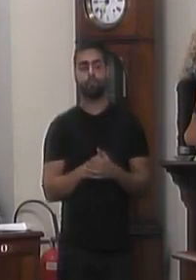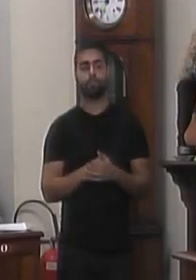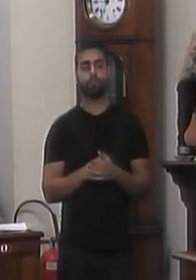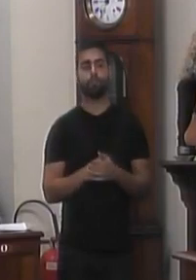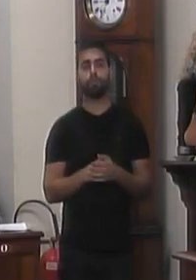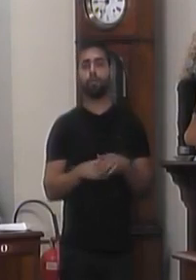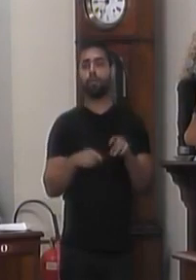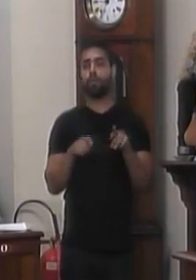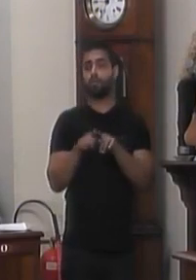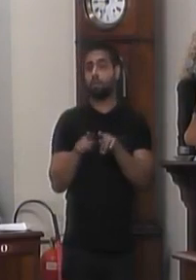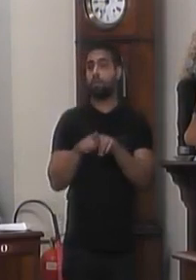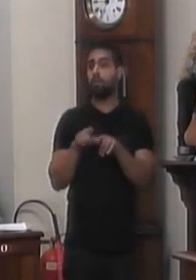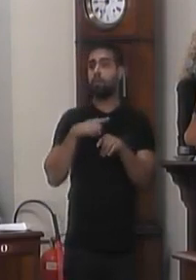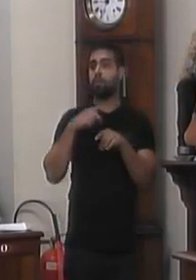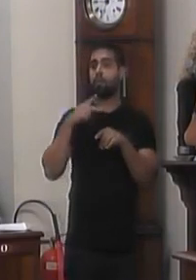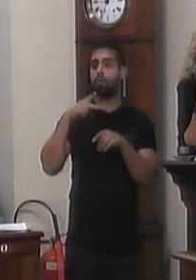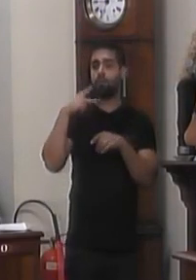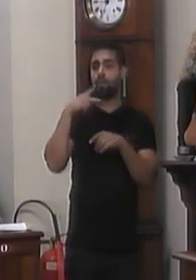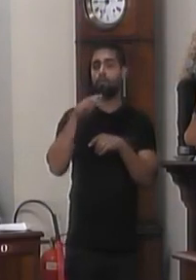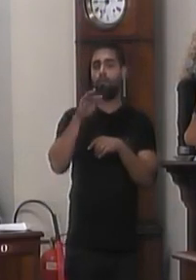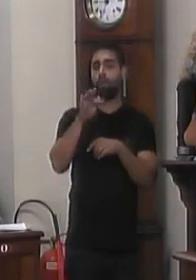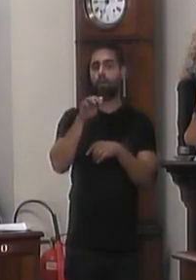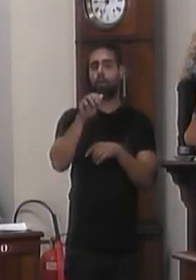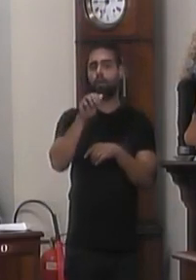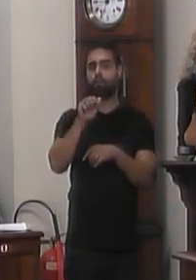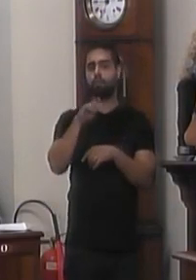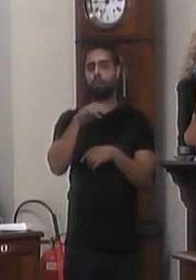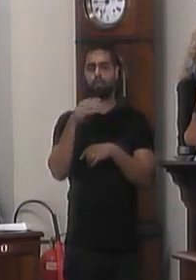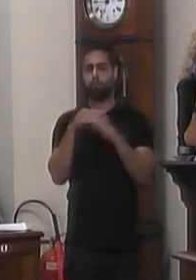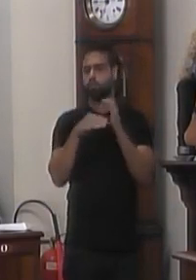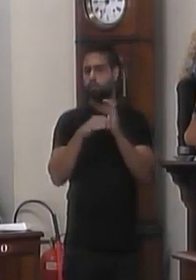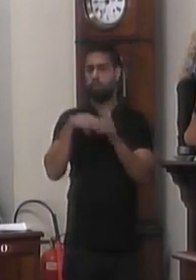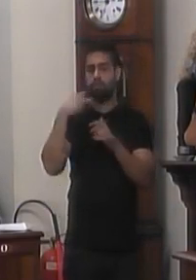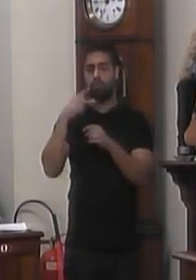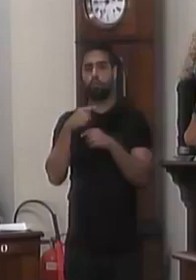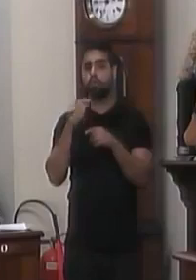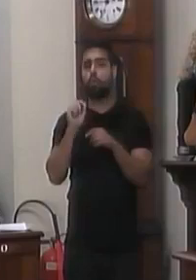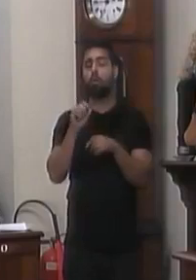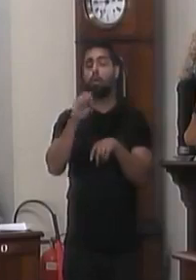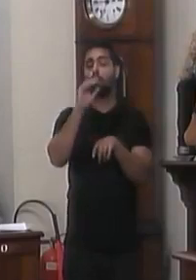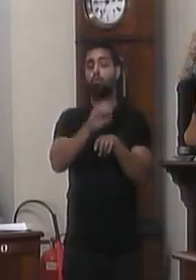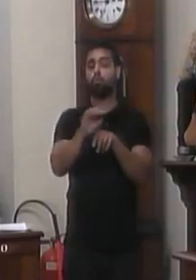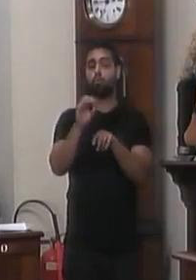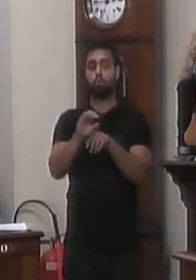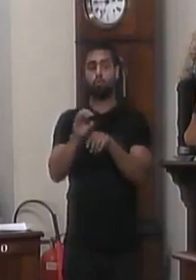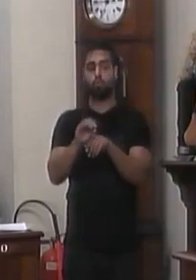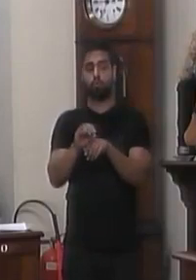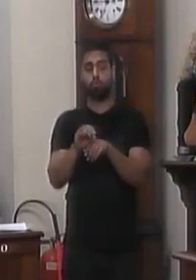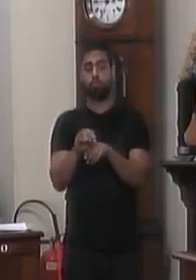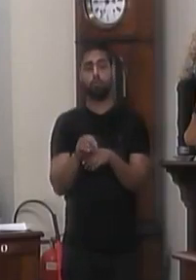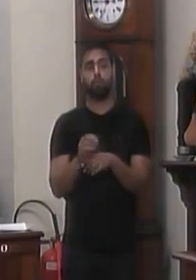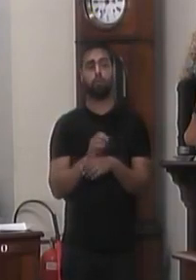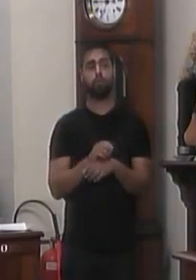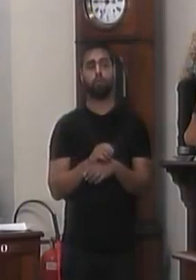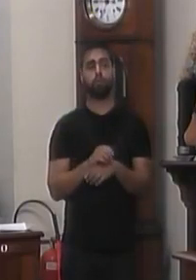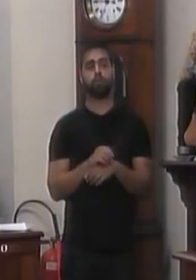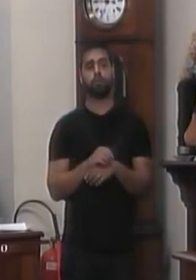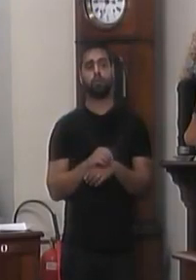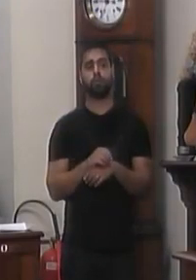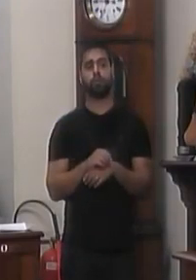também a pergunta da vereadora Fabiane, do Marquinhos, do Marcelo, que é a questão do concurso e a questão